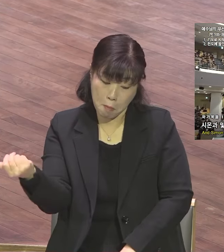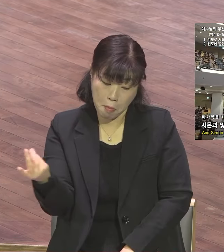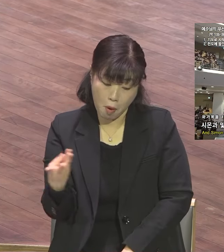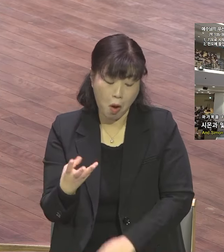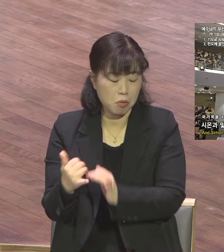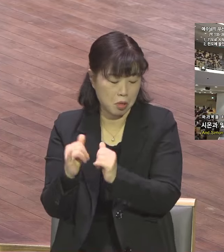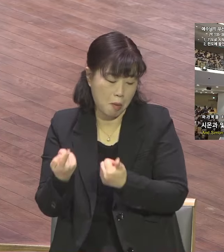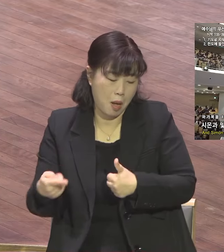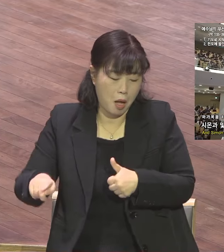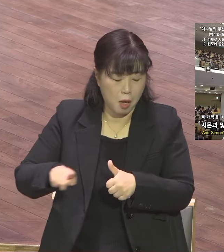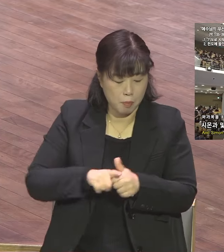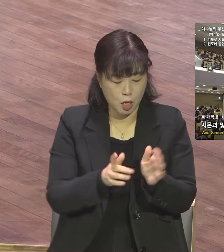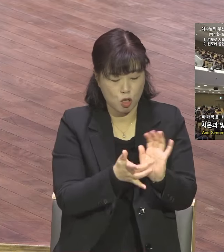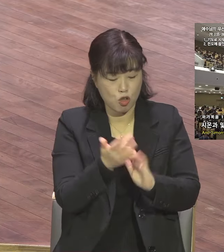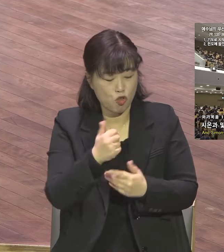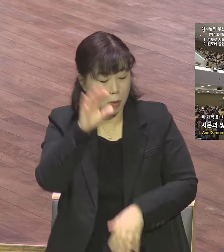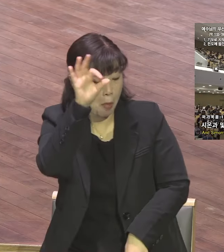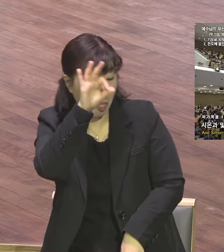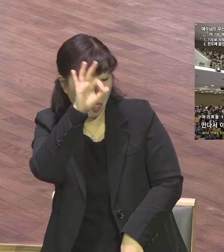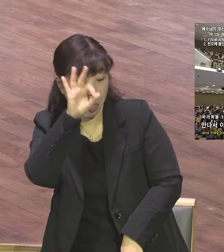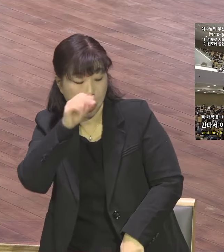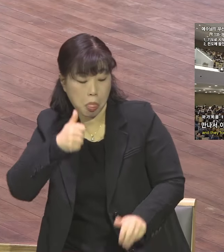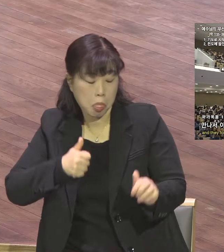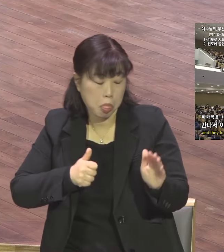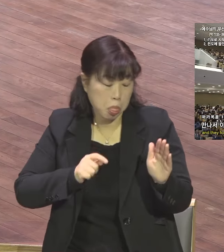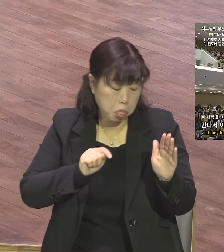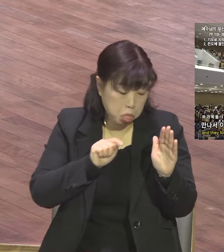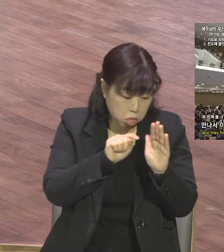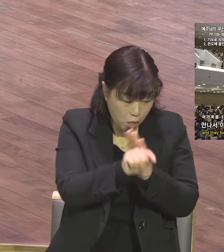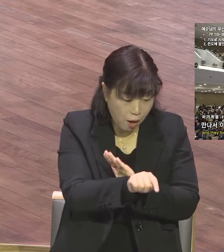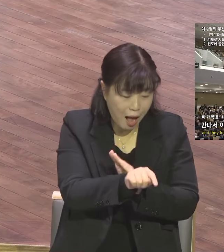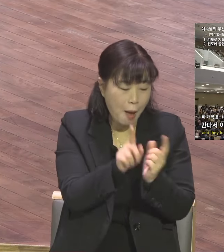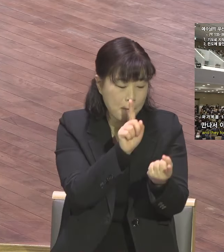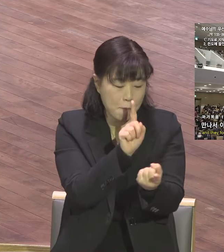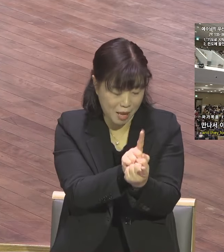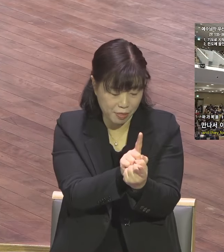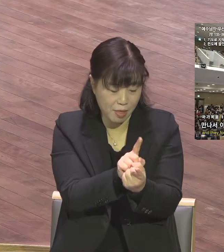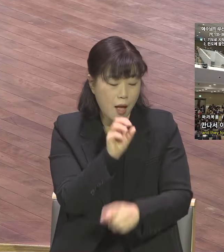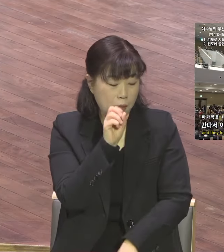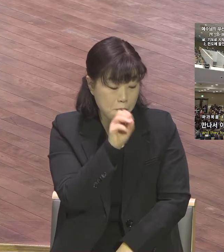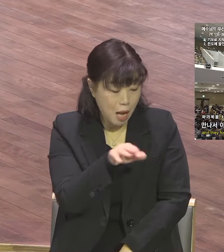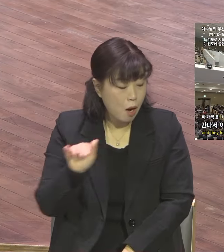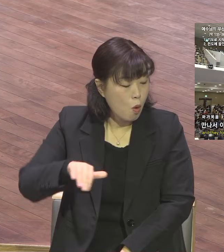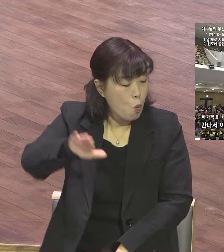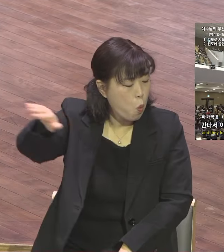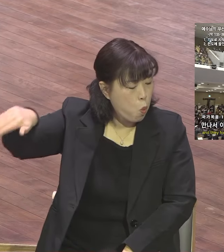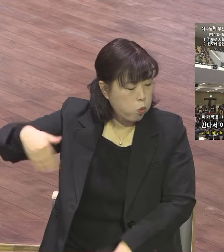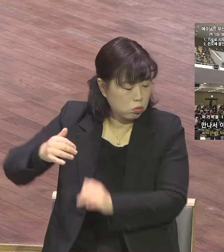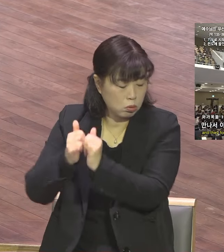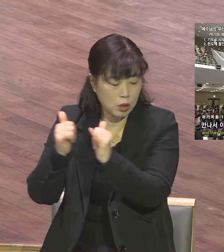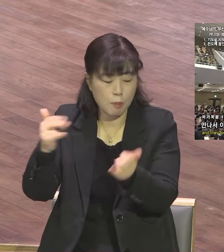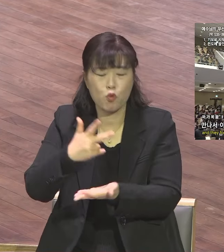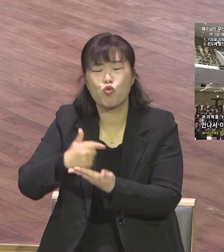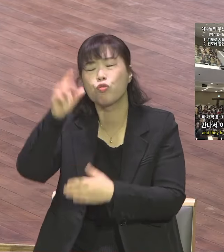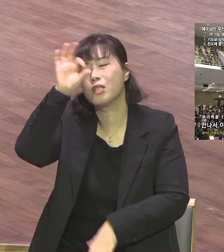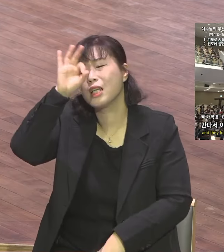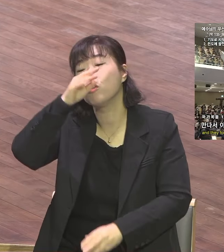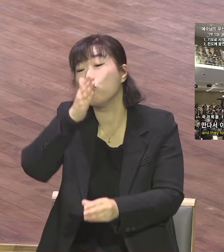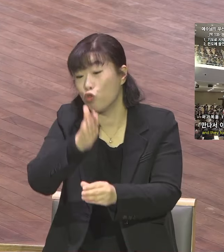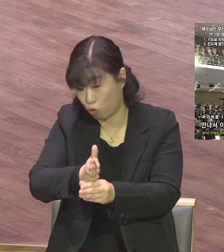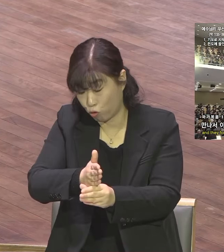있는 자들이 예수의 뒤를 따라 만나서 이르되 모든 사람이 주를